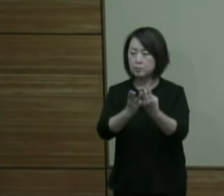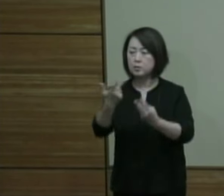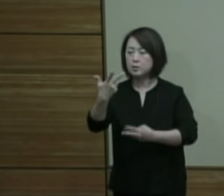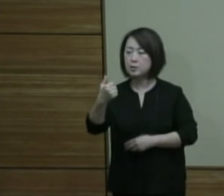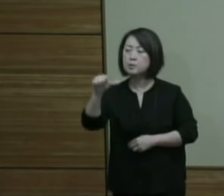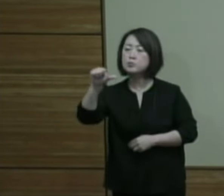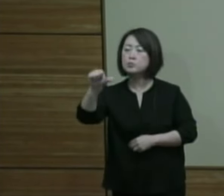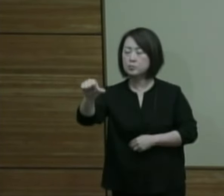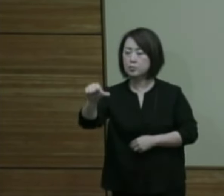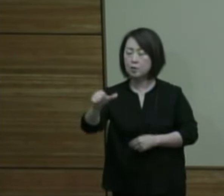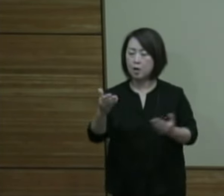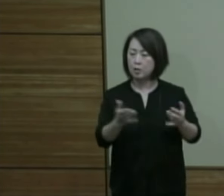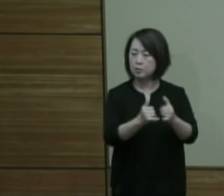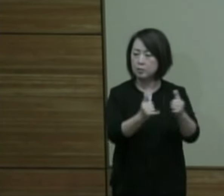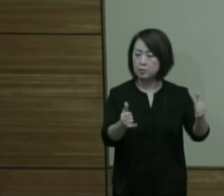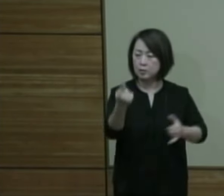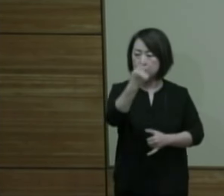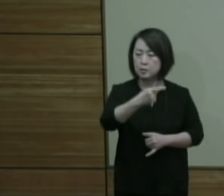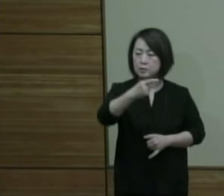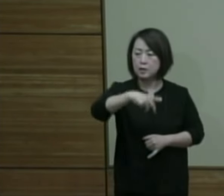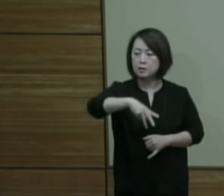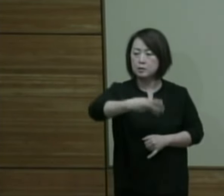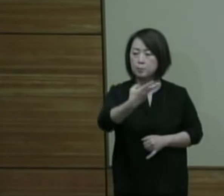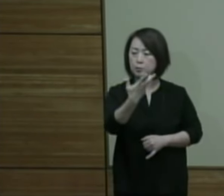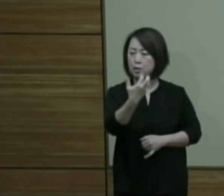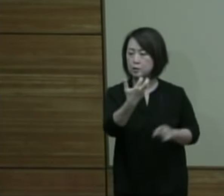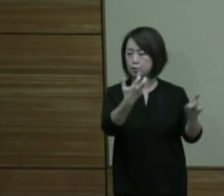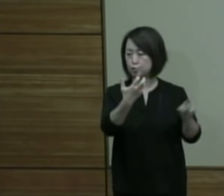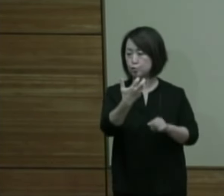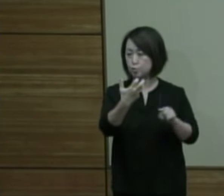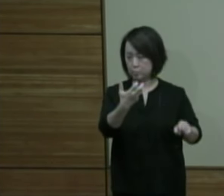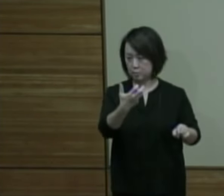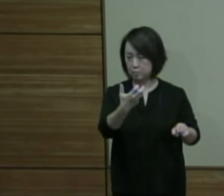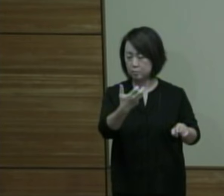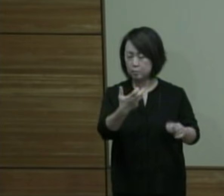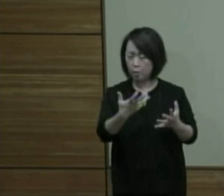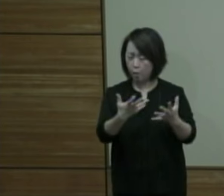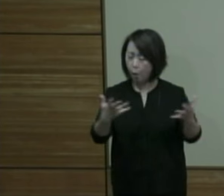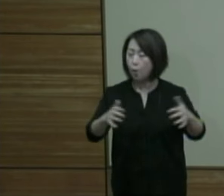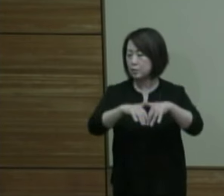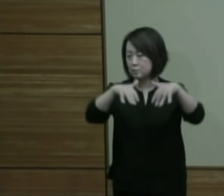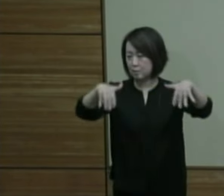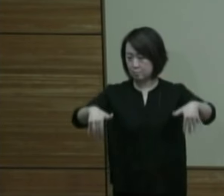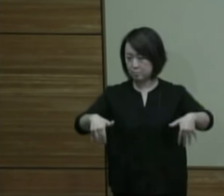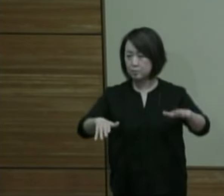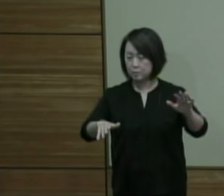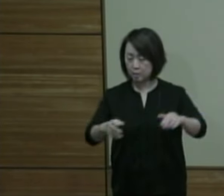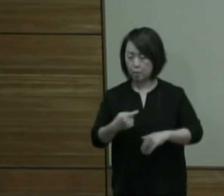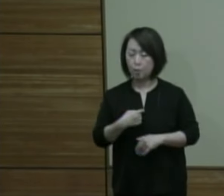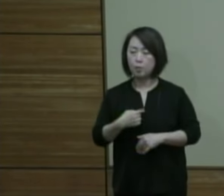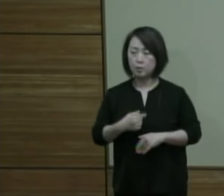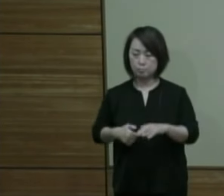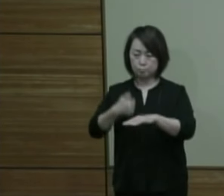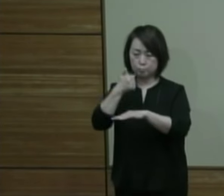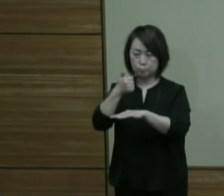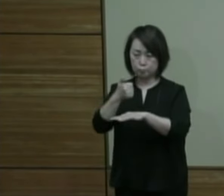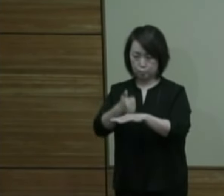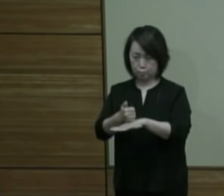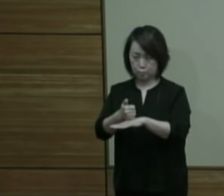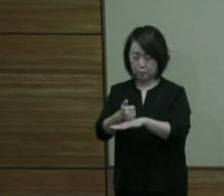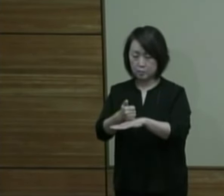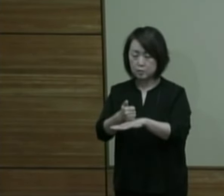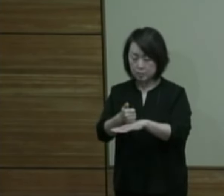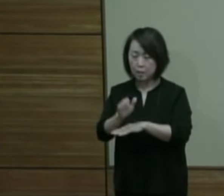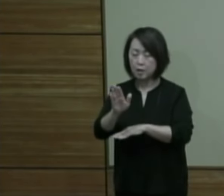かれている方が約1380名という大変大きな組織であります。で、私自身も知事に就任してますから、もちろん本部